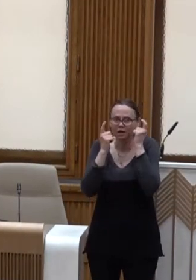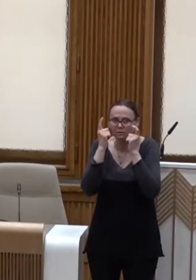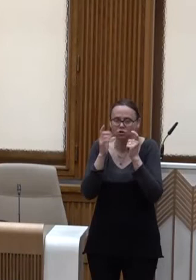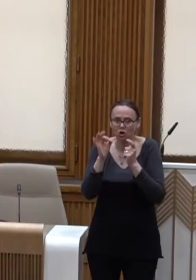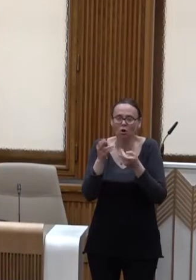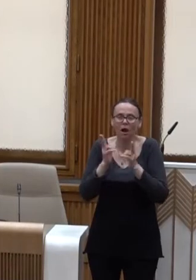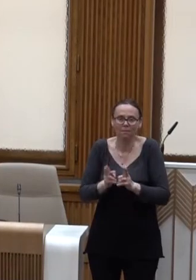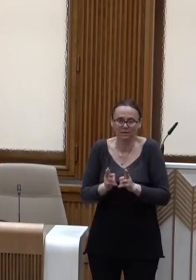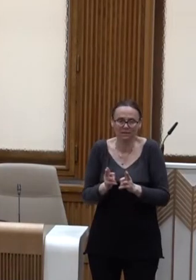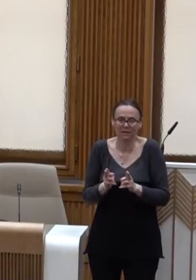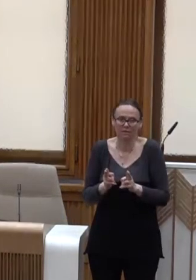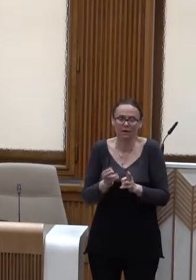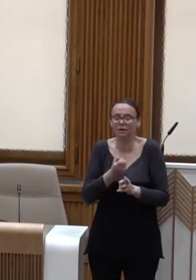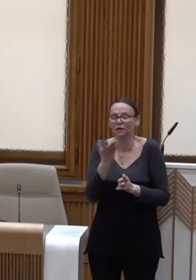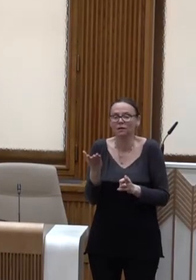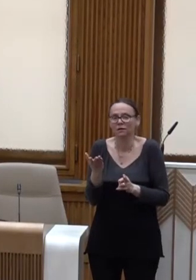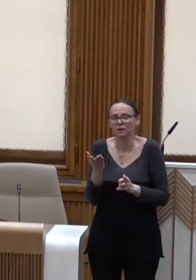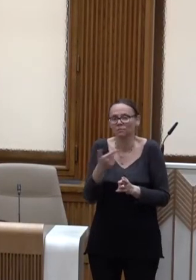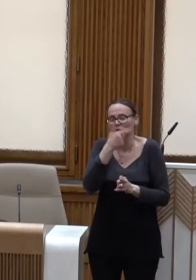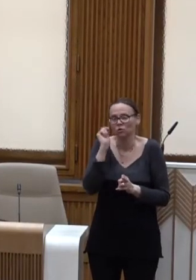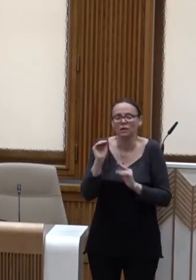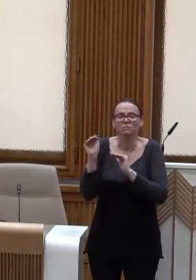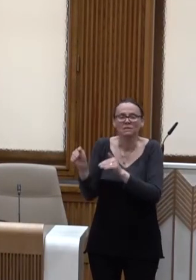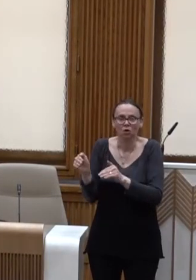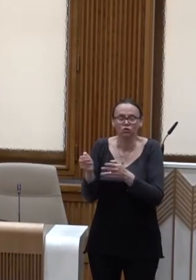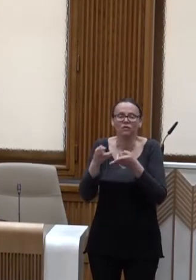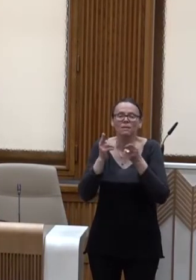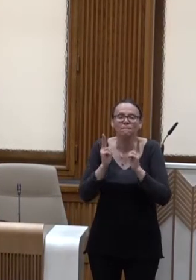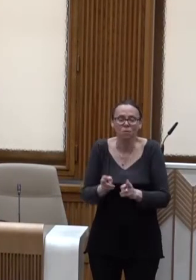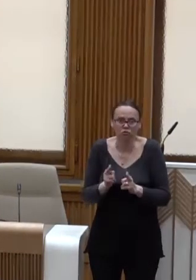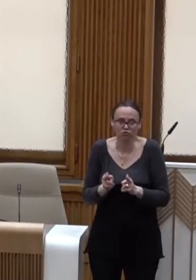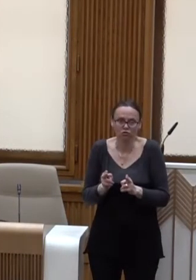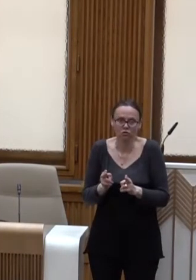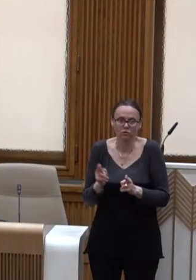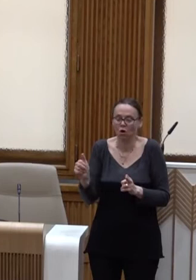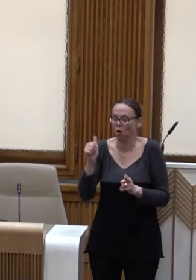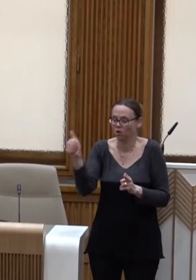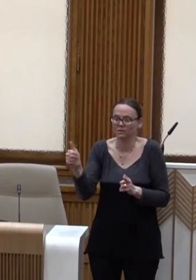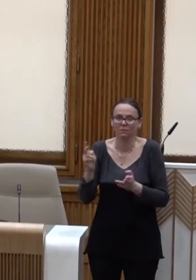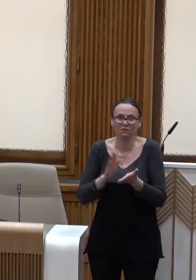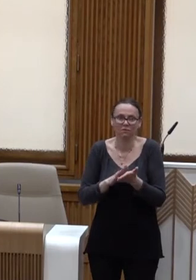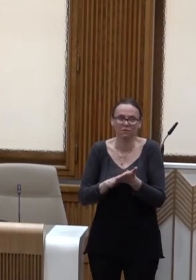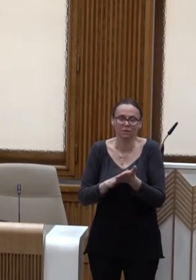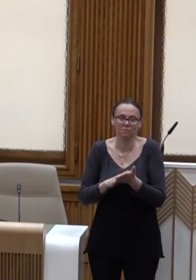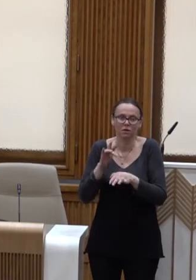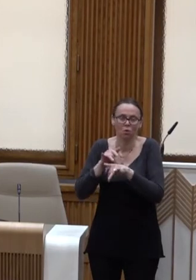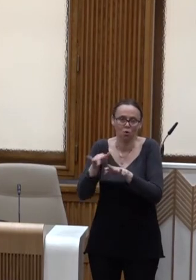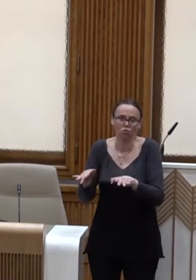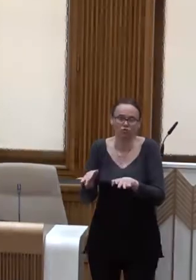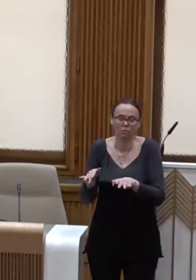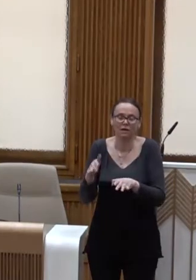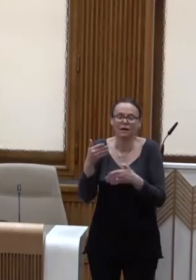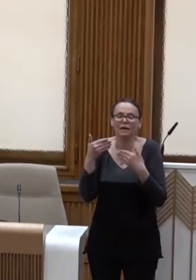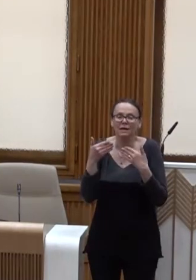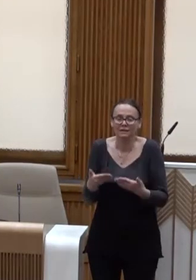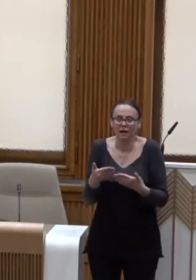o kapacitetah, kjer bi ljudem zagotovili možnost tovrstne osamitve v primeru okužbe.